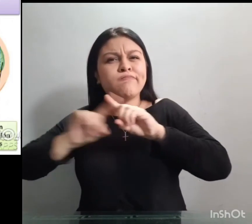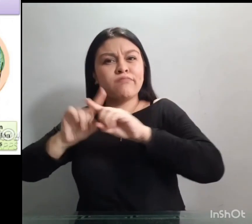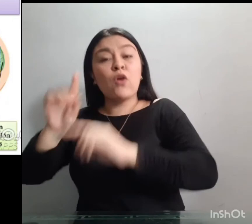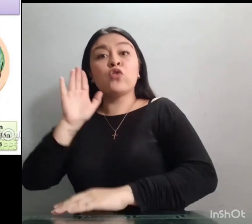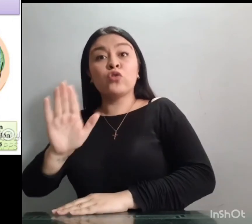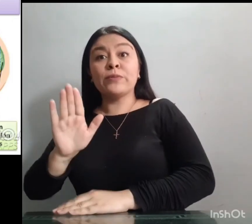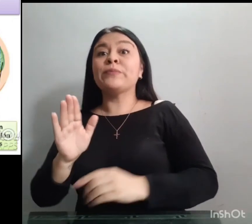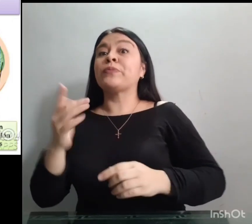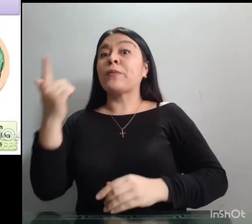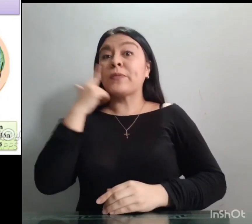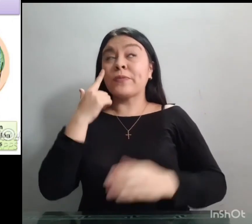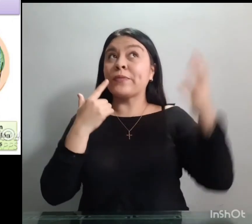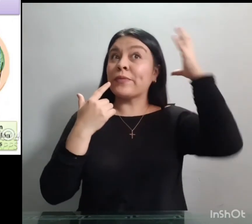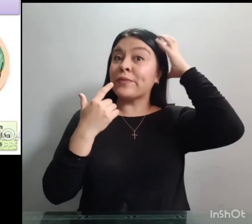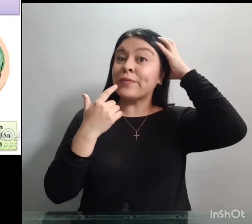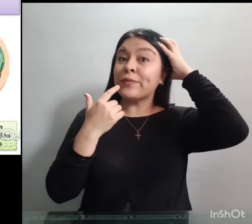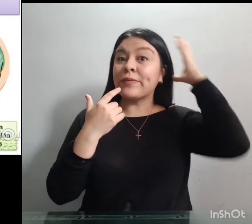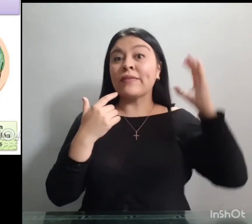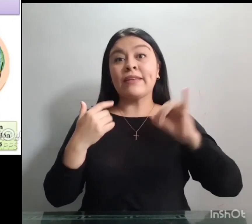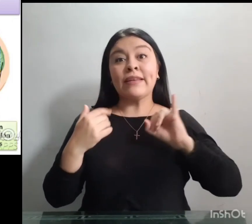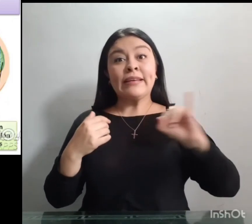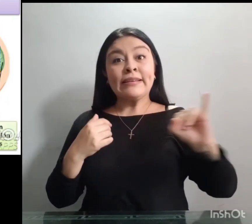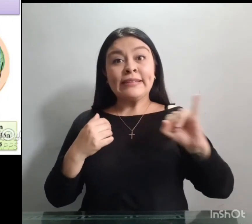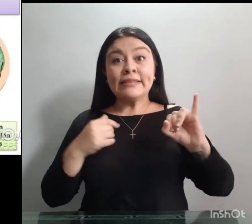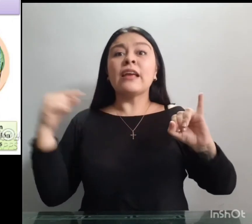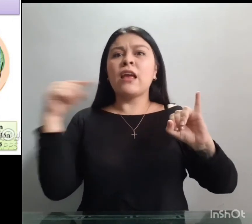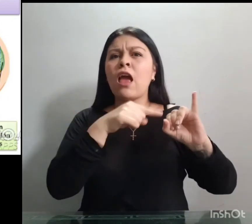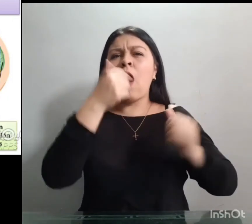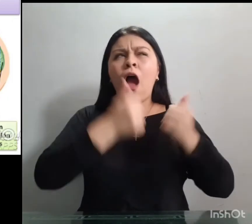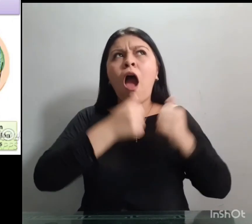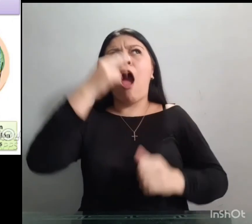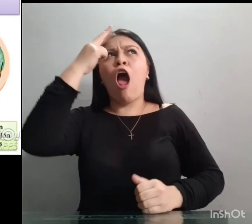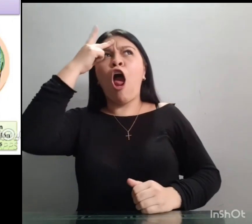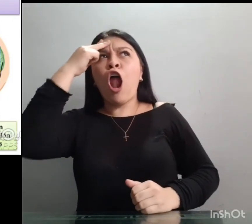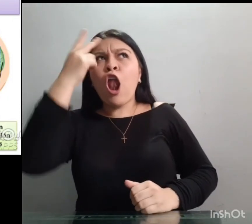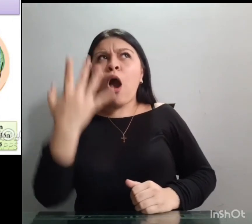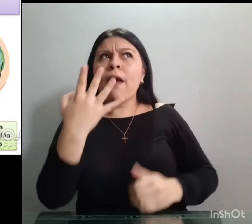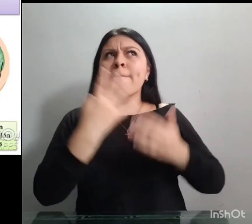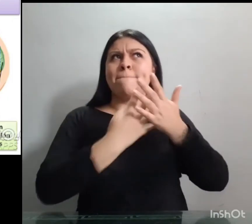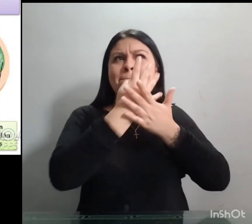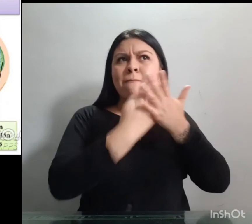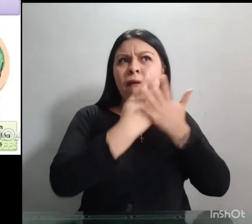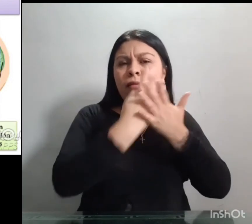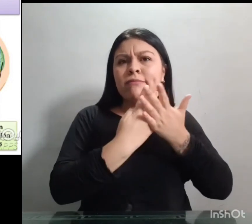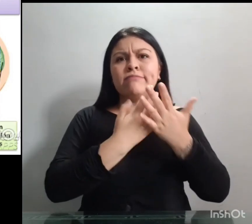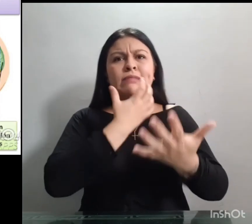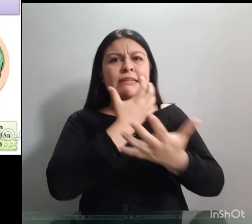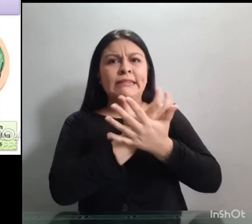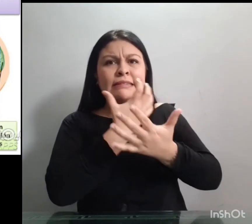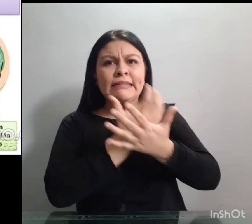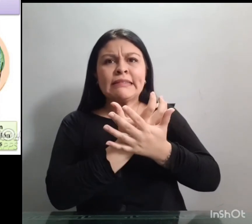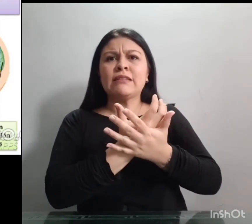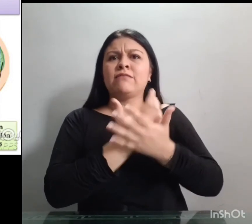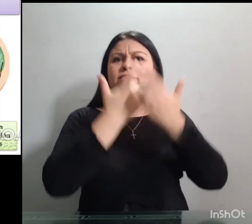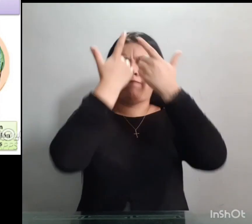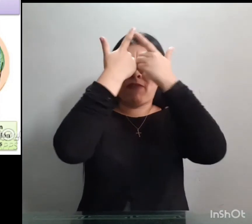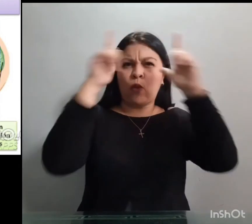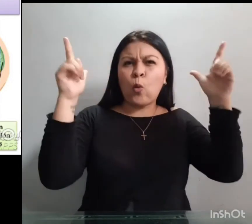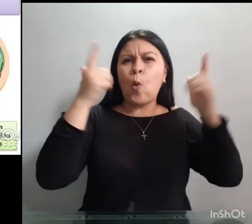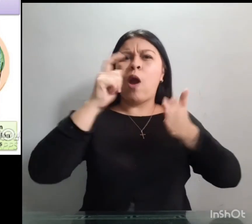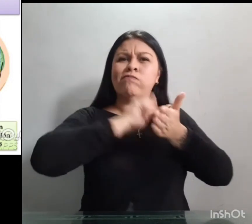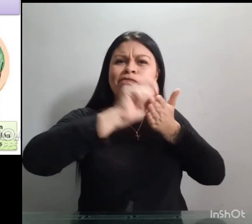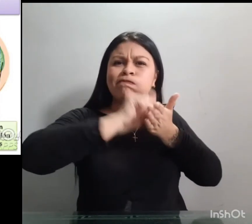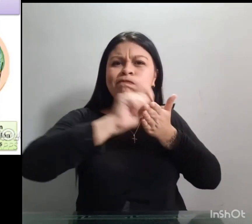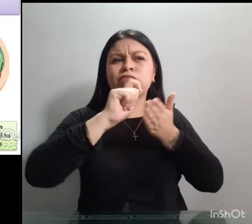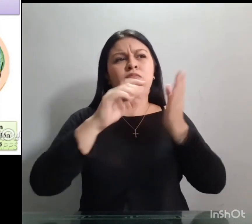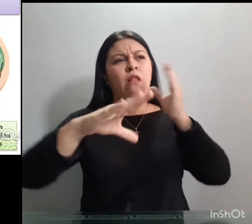el hemisferio izquierdo es el que se encarga de la lógica, de las matemáticas, de las ciencias, del lenguaje escrito y